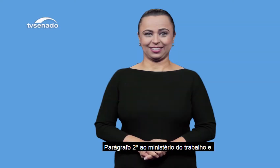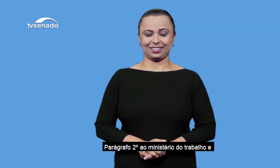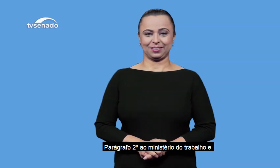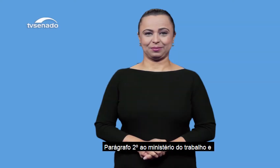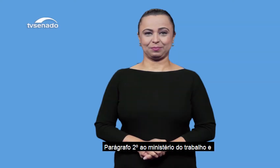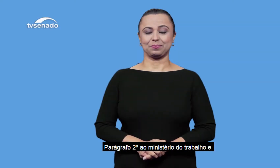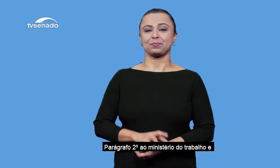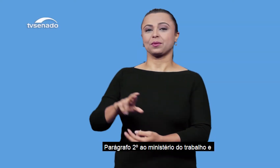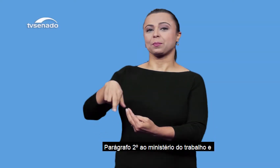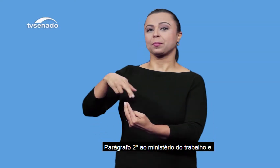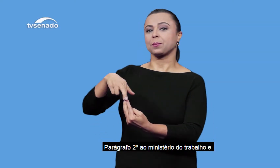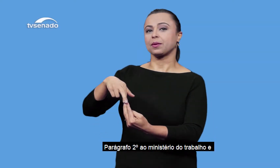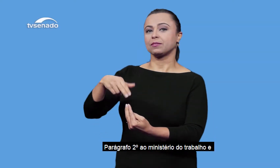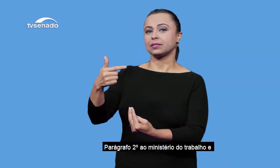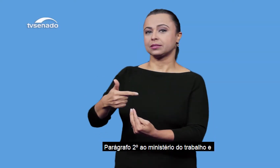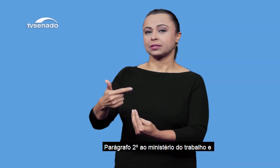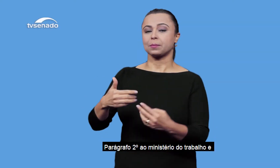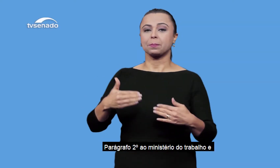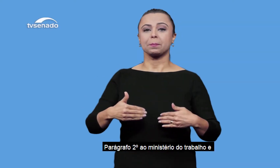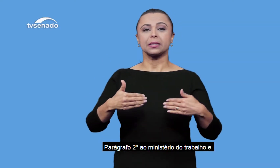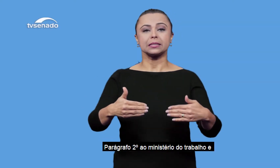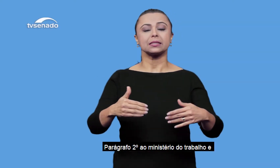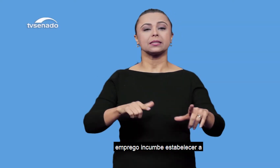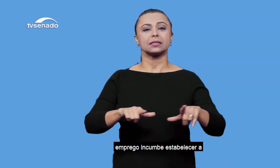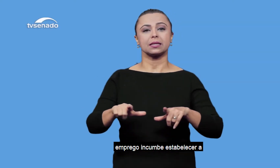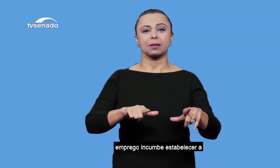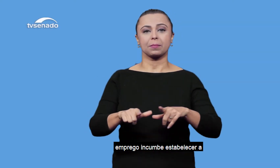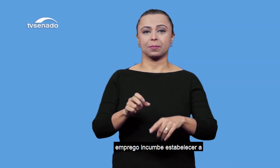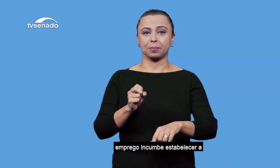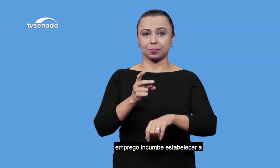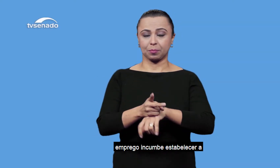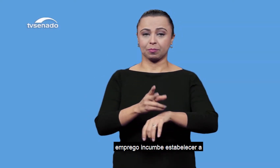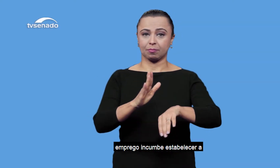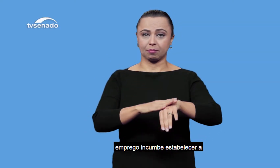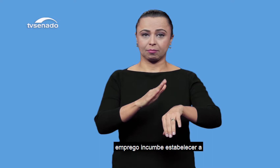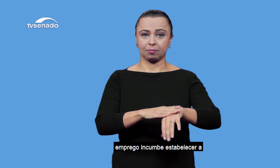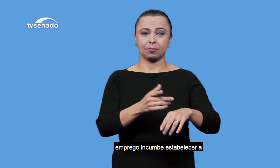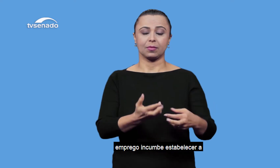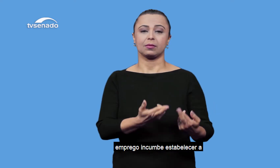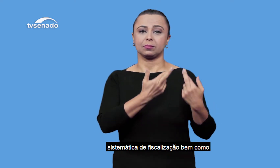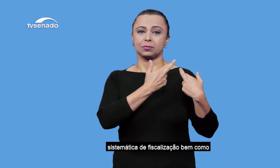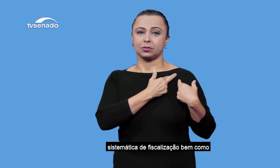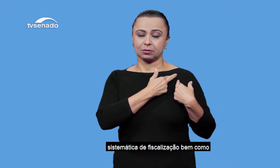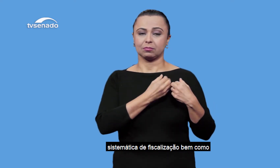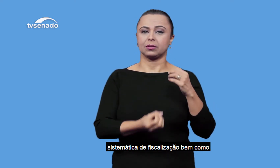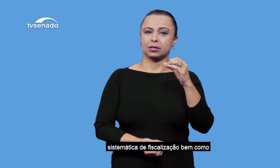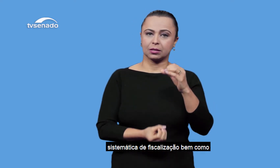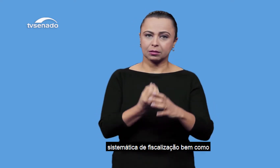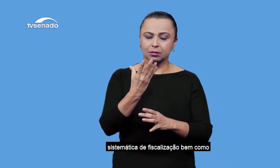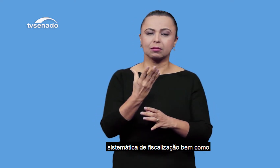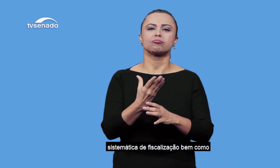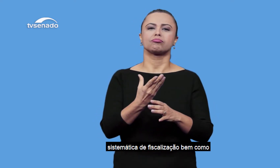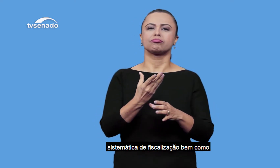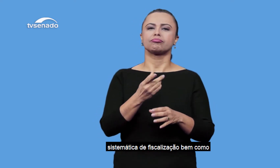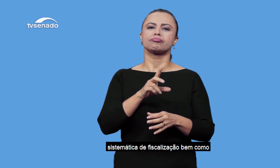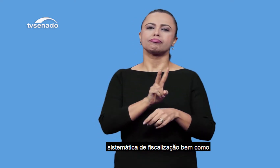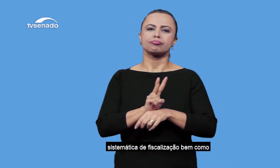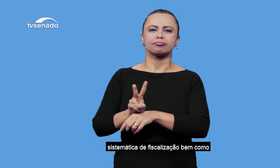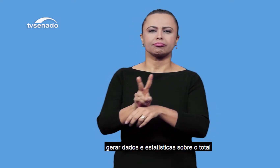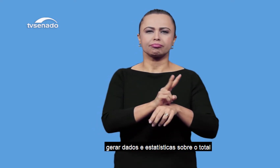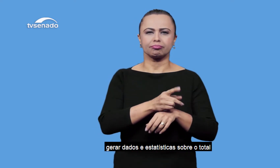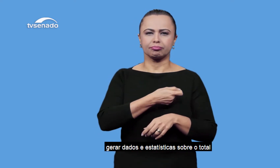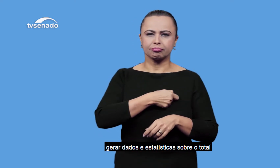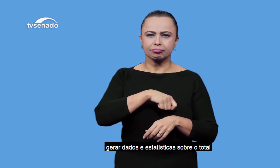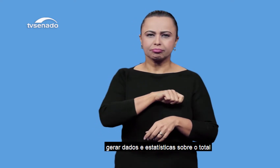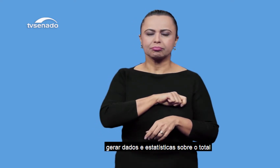parágrafo 2º ao ministério do trabalho e emprego um cube estabelecer a sistemática de fiscalização bem como